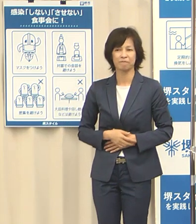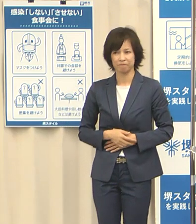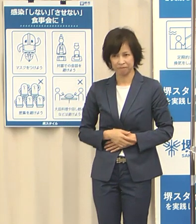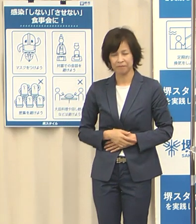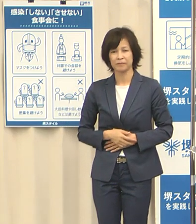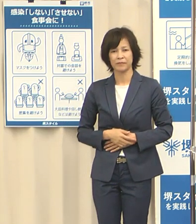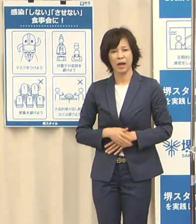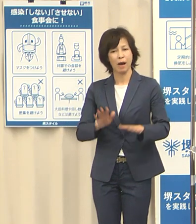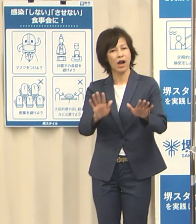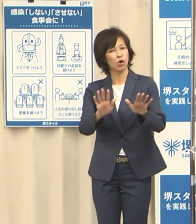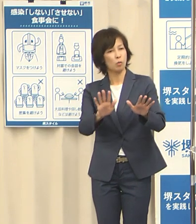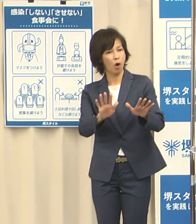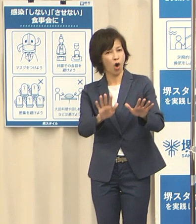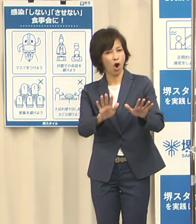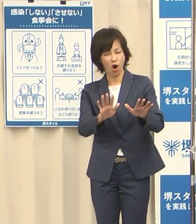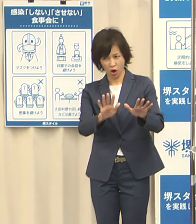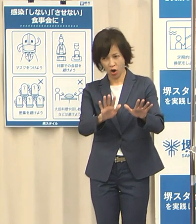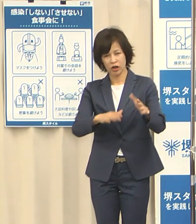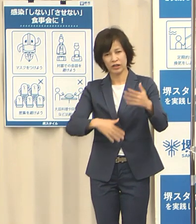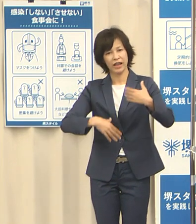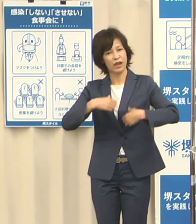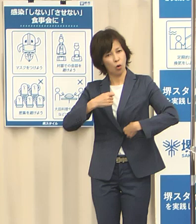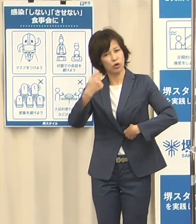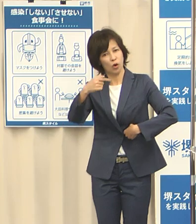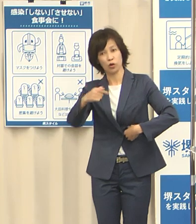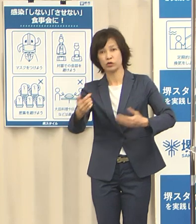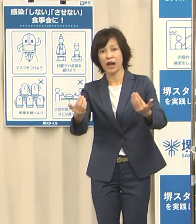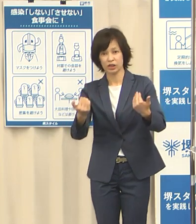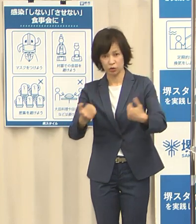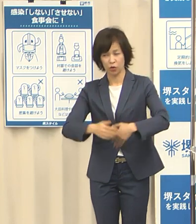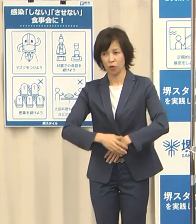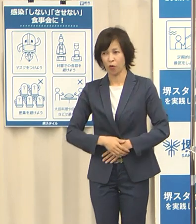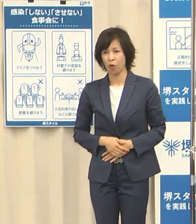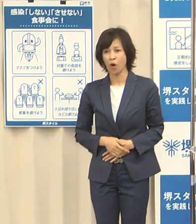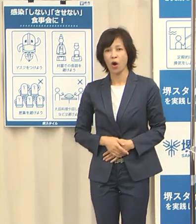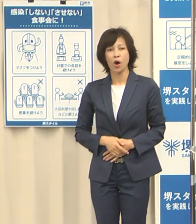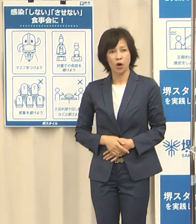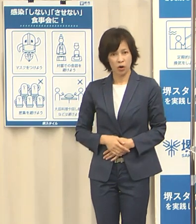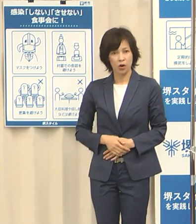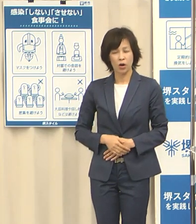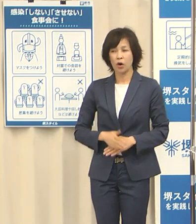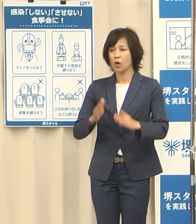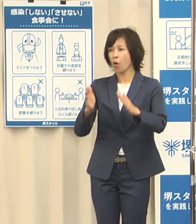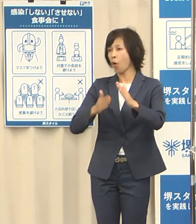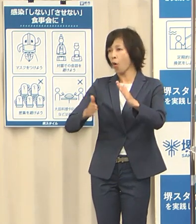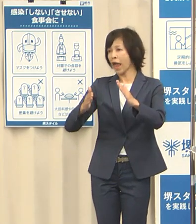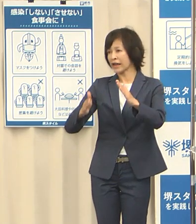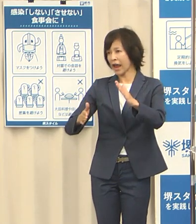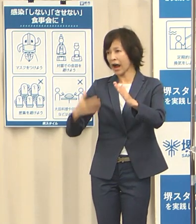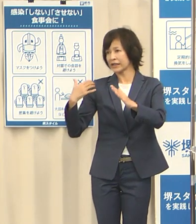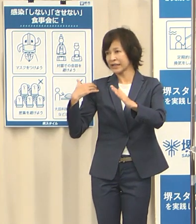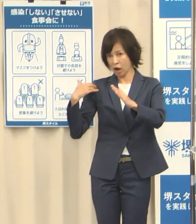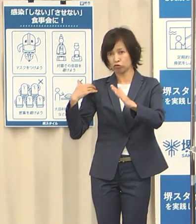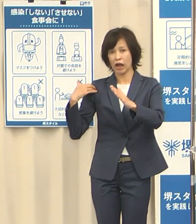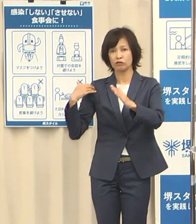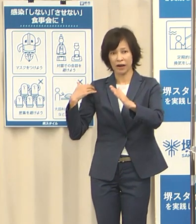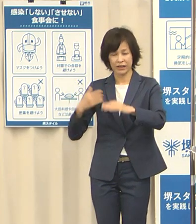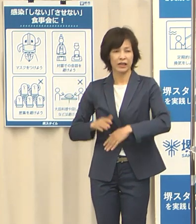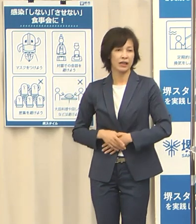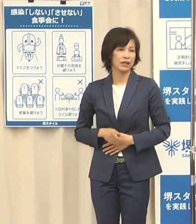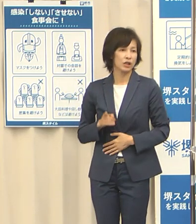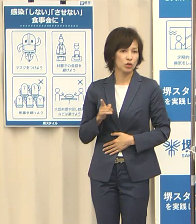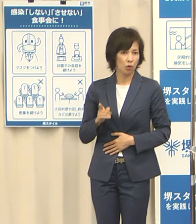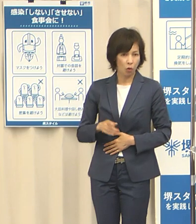子ども生徒児童への教育を行わなければいけないということで、これは公が担う役割というものはありますので、そこは